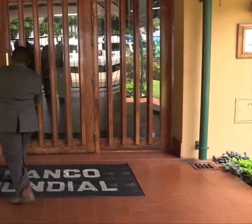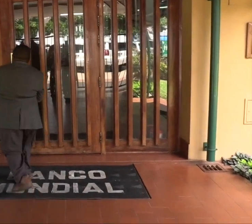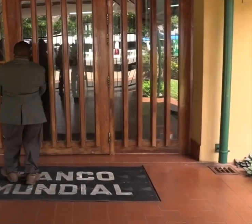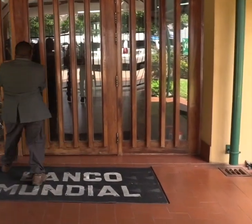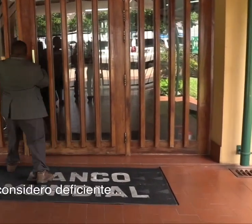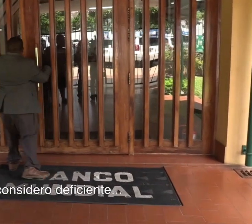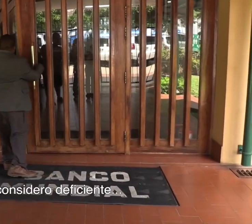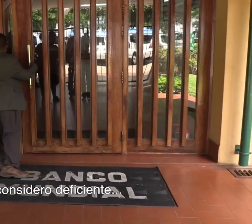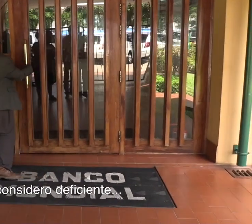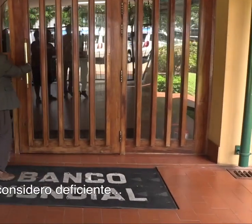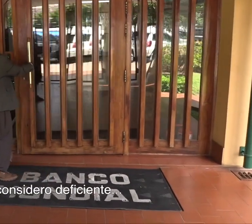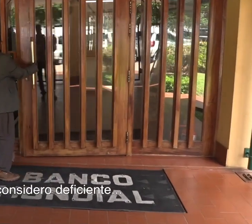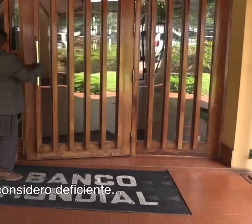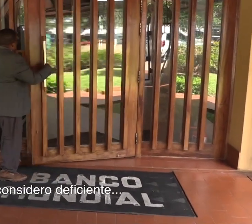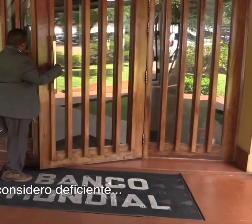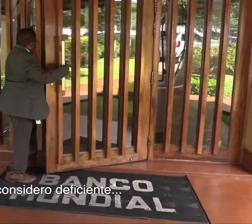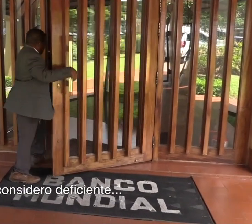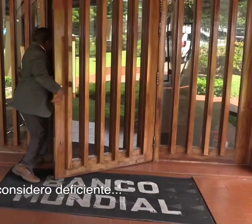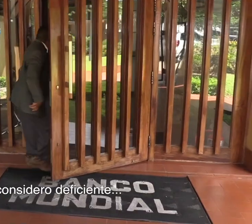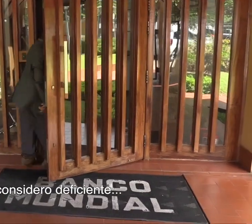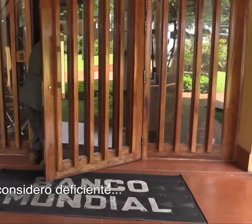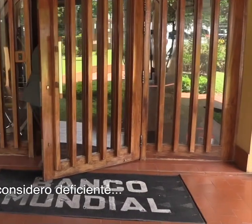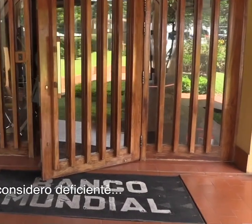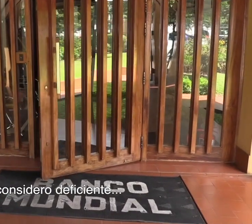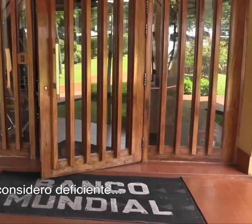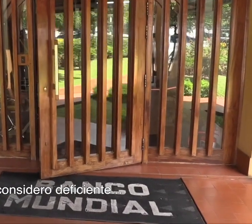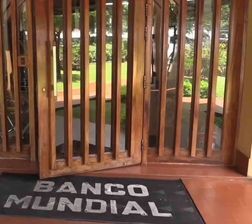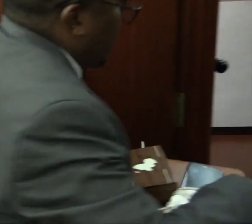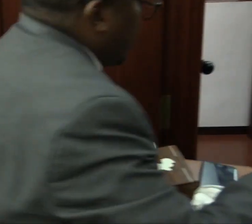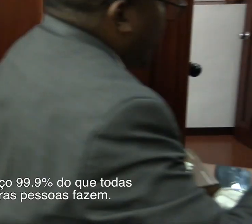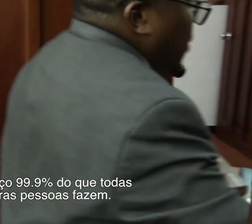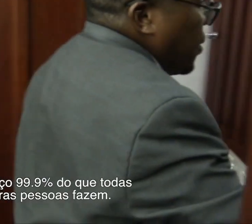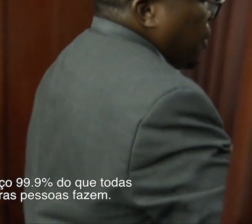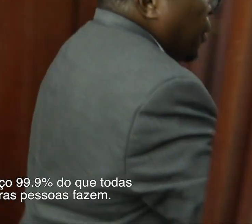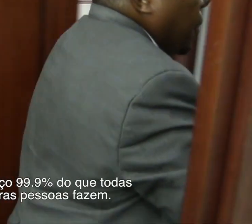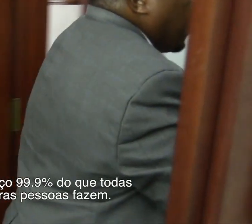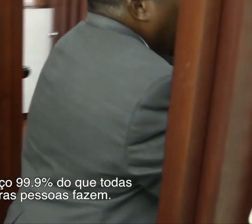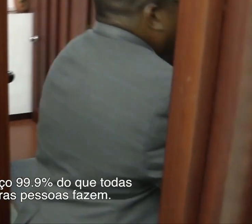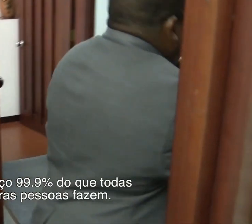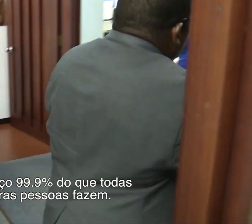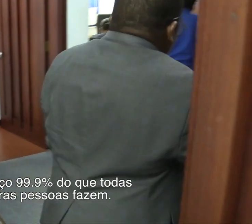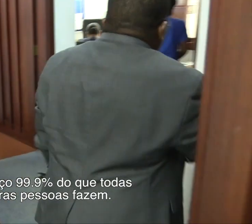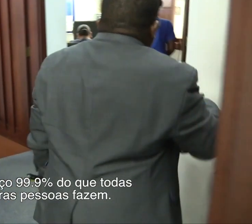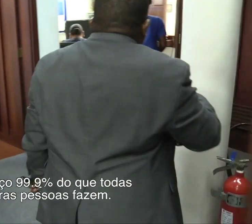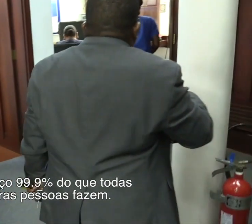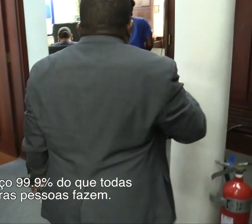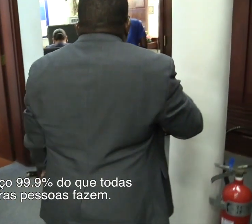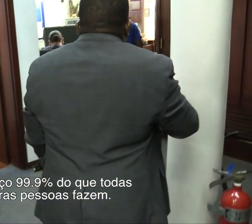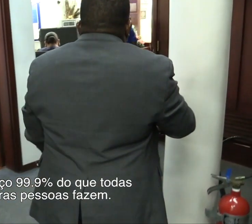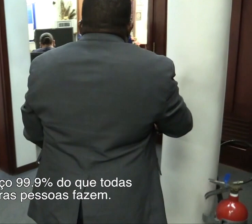Eu não me considero deficiente, porque eu faço